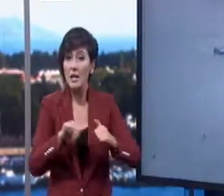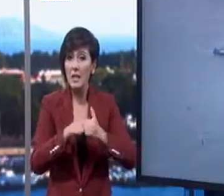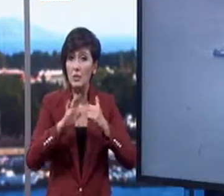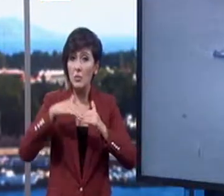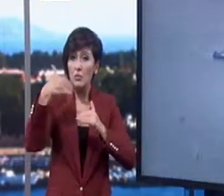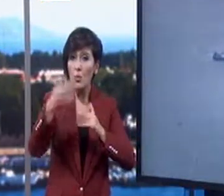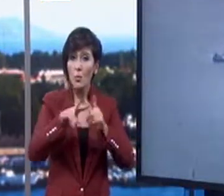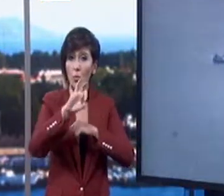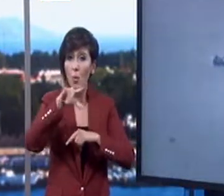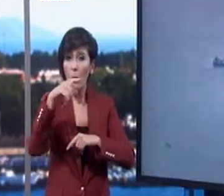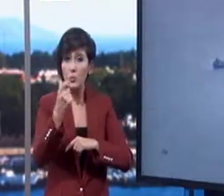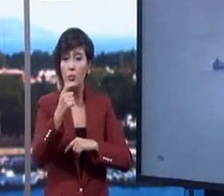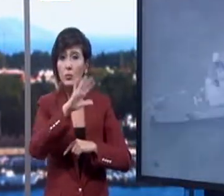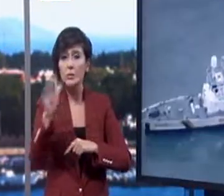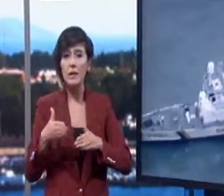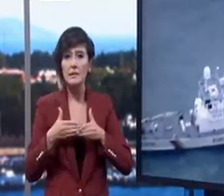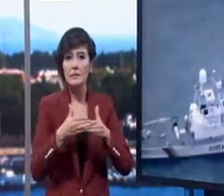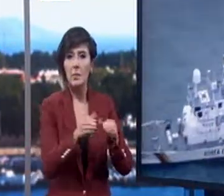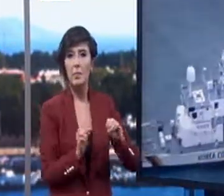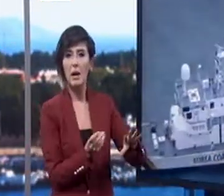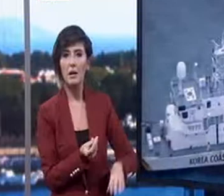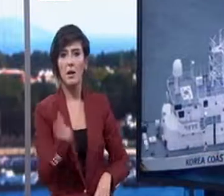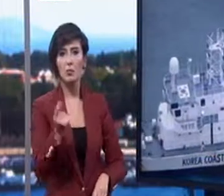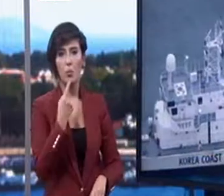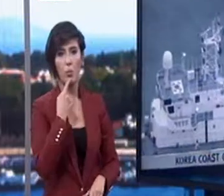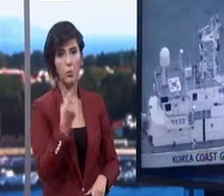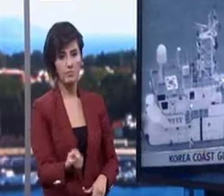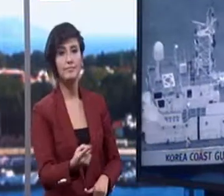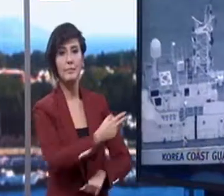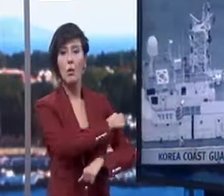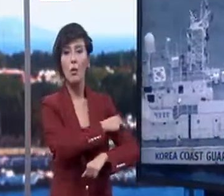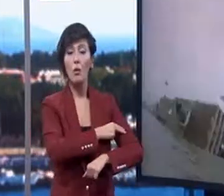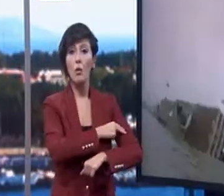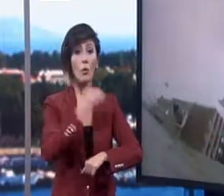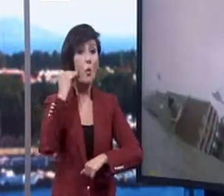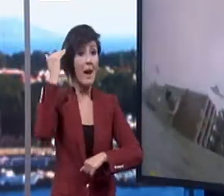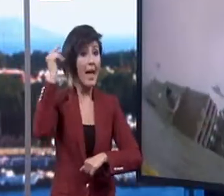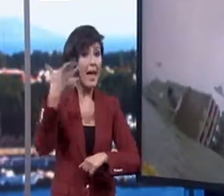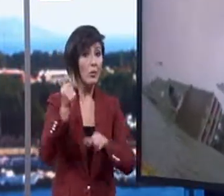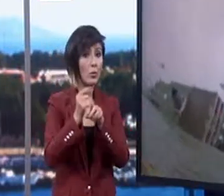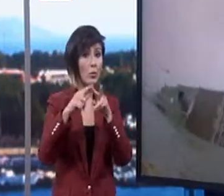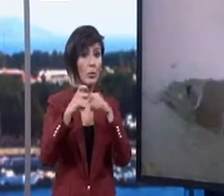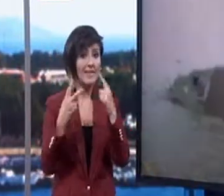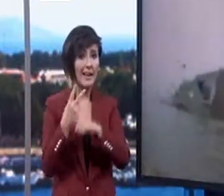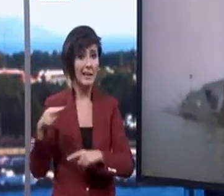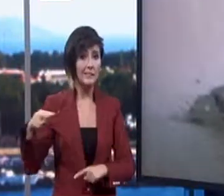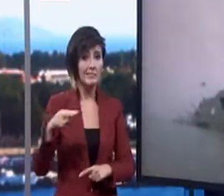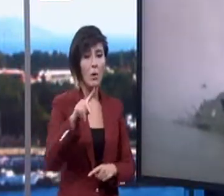yolcuları terk etmekle, gemiyi terk etmekle suçlanıyor. Güney Kore'nin güneyinden yola çıkan feribot, hatırlayacaksınız, 16 Nisan